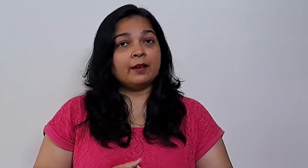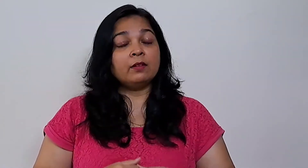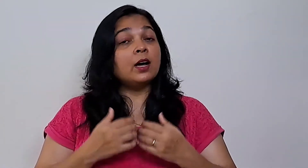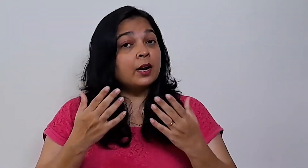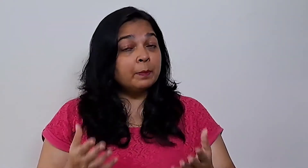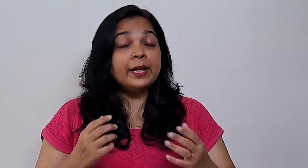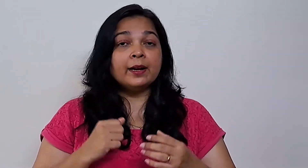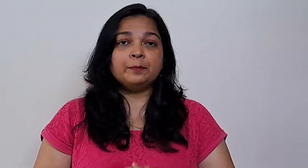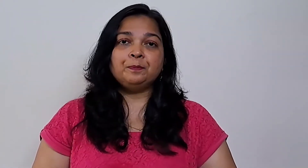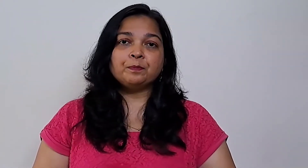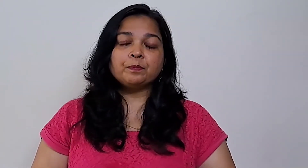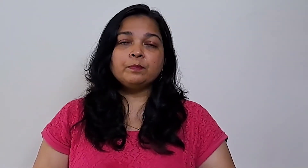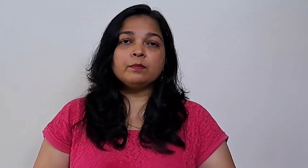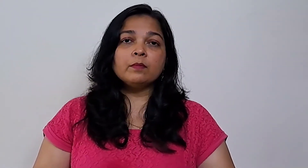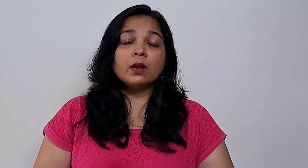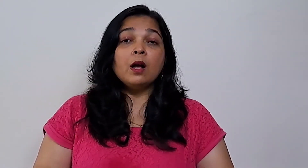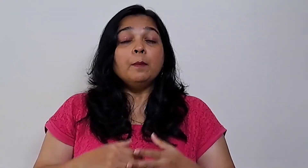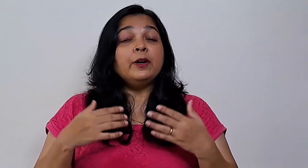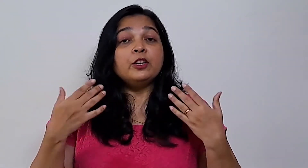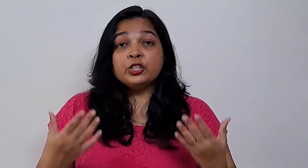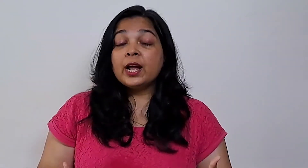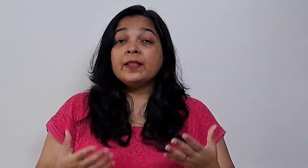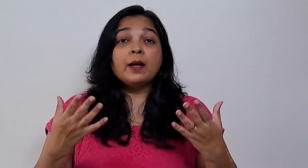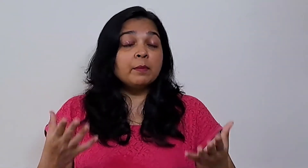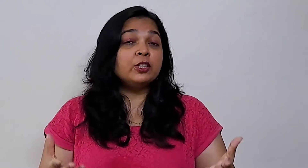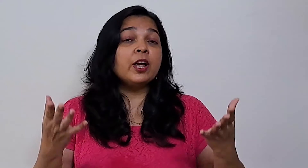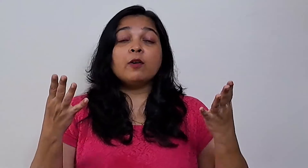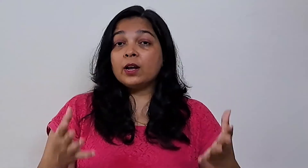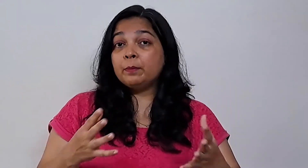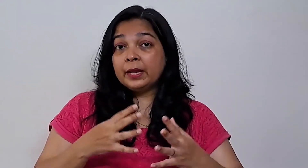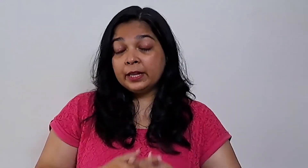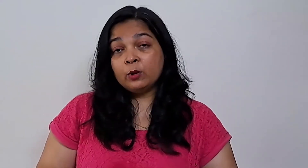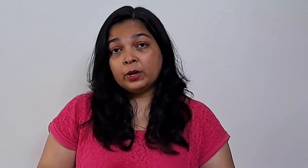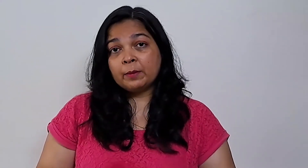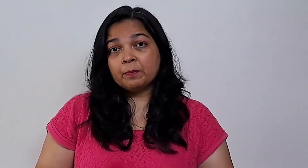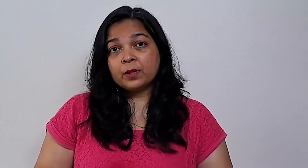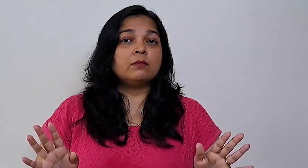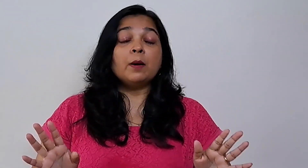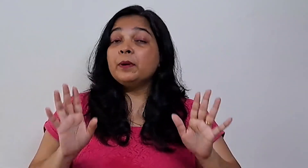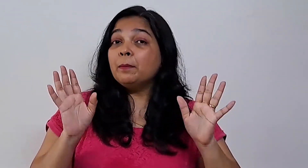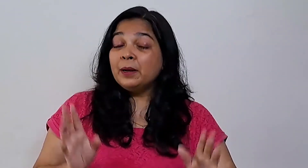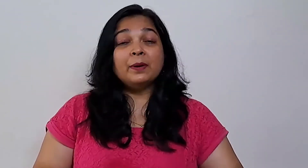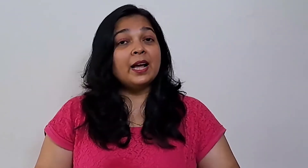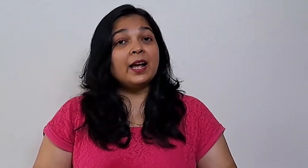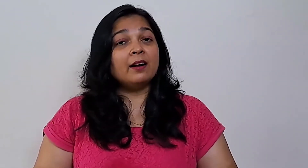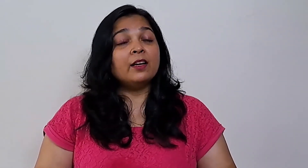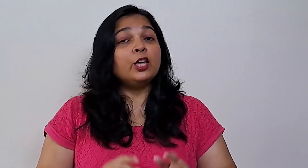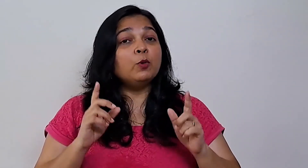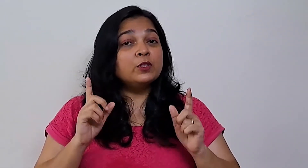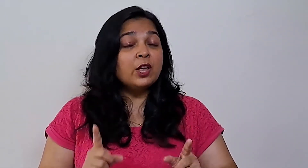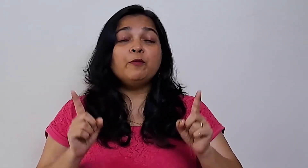ਪਾਲਨ ਕਰਨਾ ਪਵੇਗਾ। ਤੇ ਸ਼ਦਰਕ, ਮੇਸ਼ਕ ਤੇ ਅਬਦਨੇਗੋ ਨੂੰ ਆਪਣਾ ਮਨ